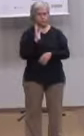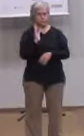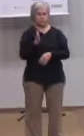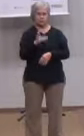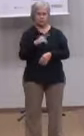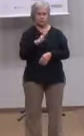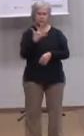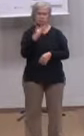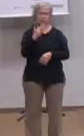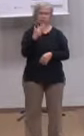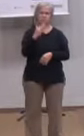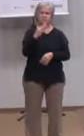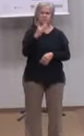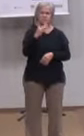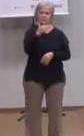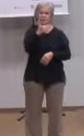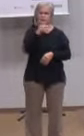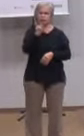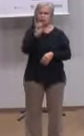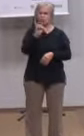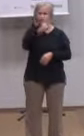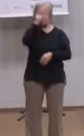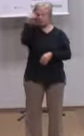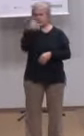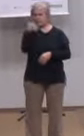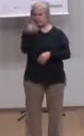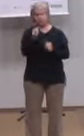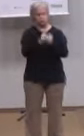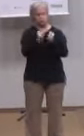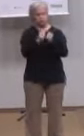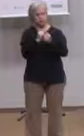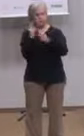aqui aproximadamente umas 180 pessoas que